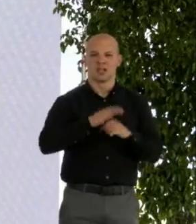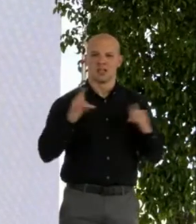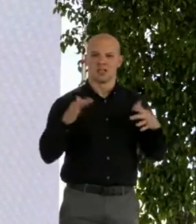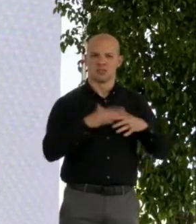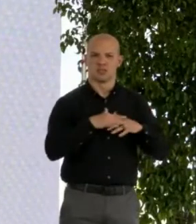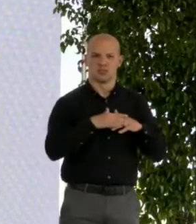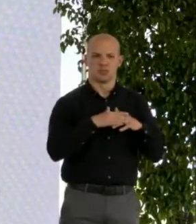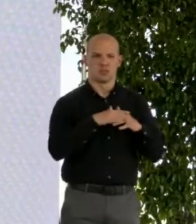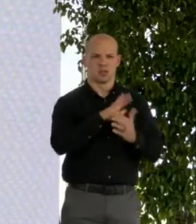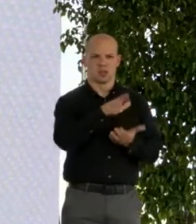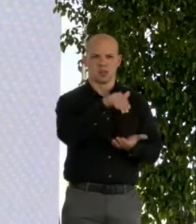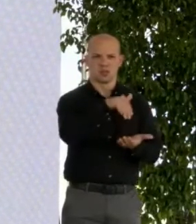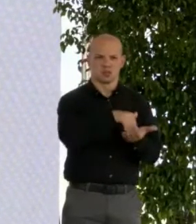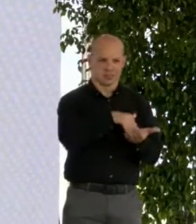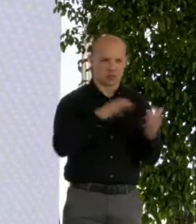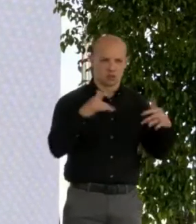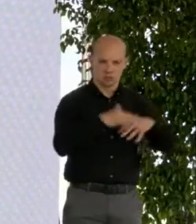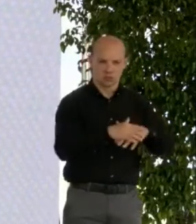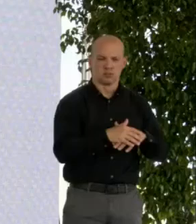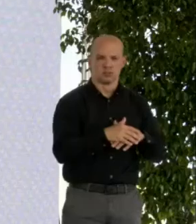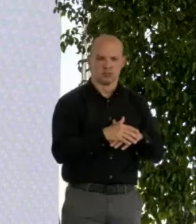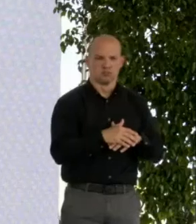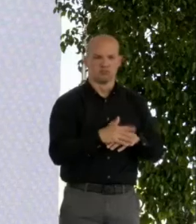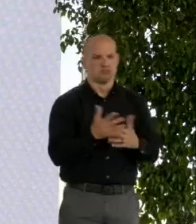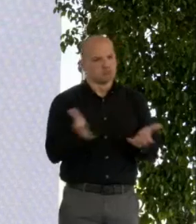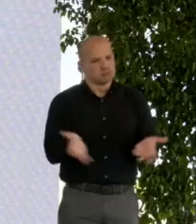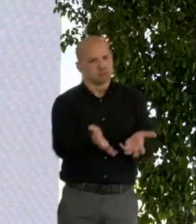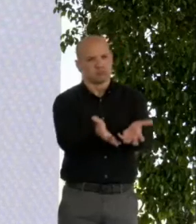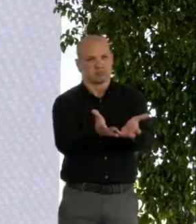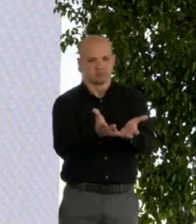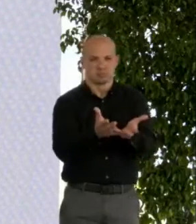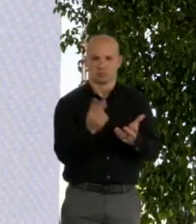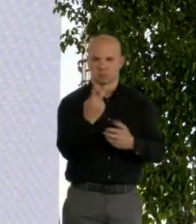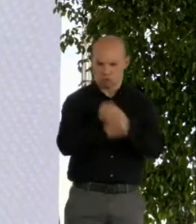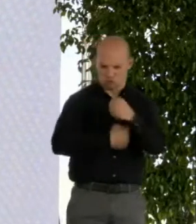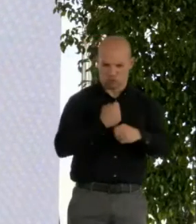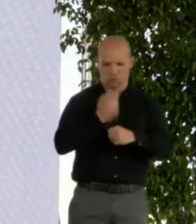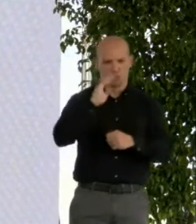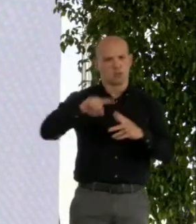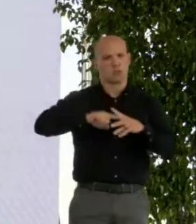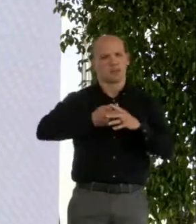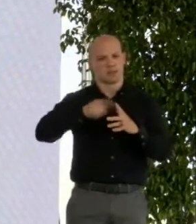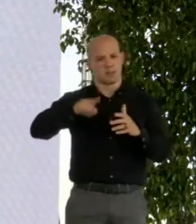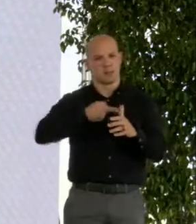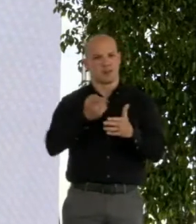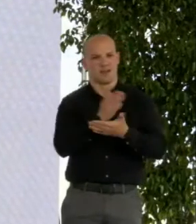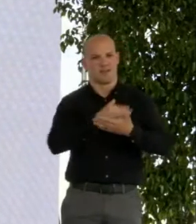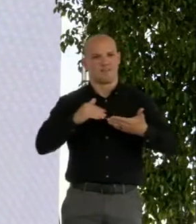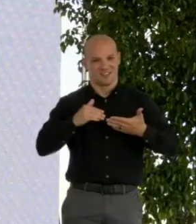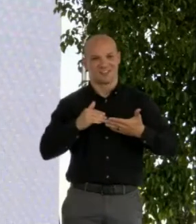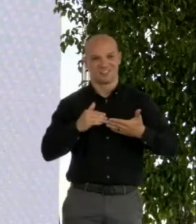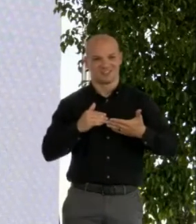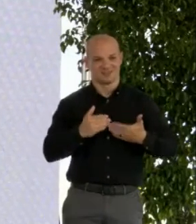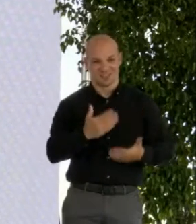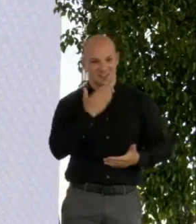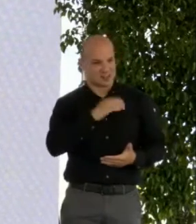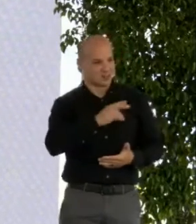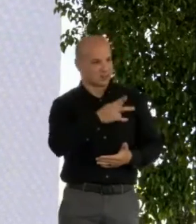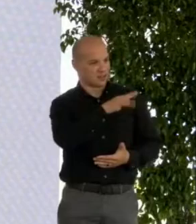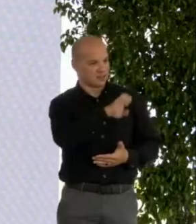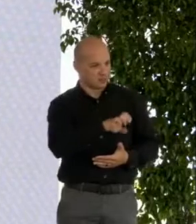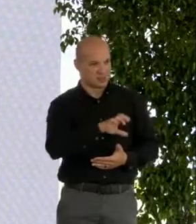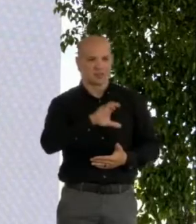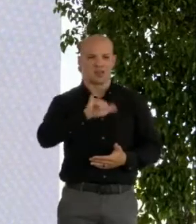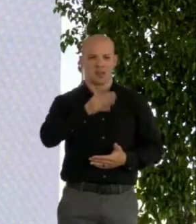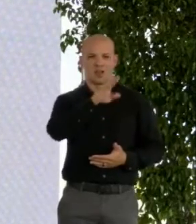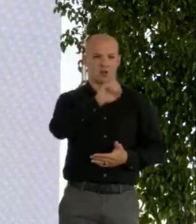En poco más de 2 años estaremos inaugurando la primera fase de este proyecto. Gracias a Charlie, gracias a Jacobo y